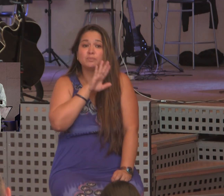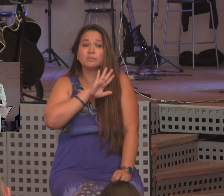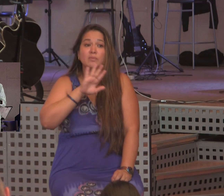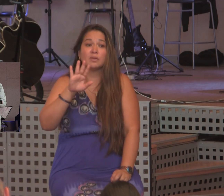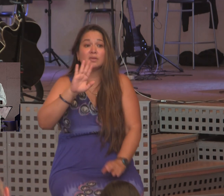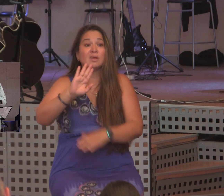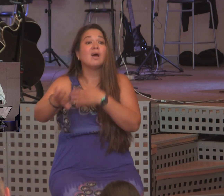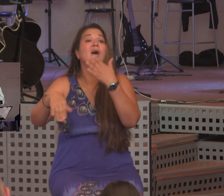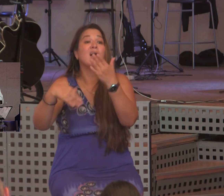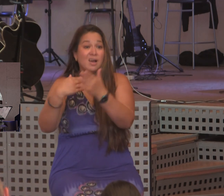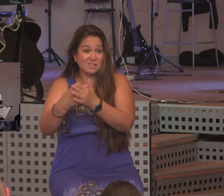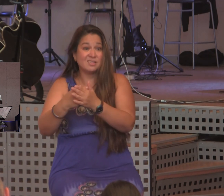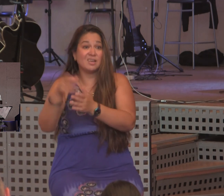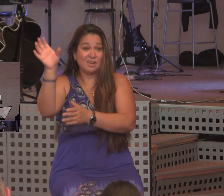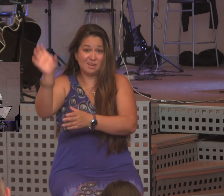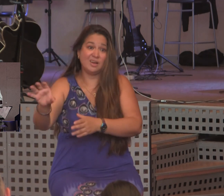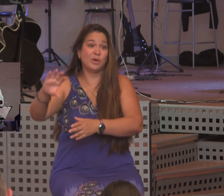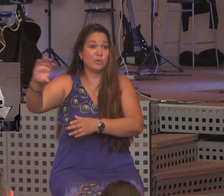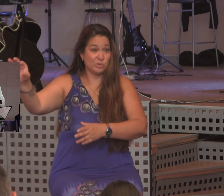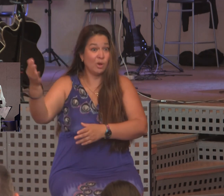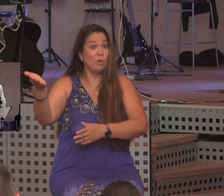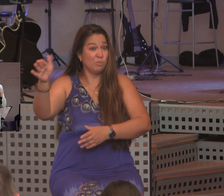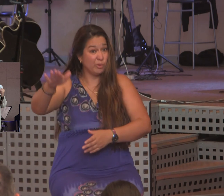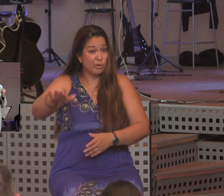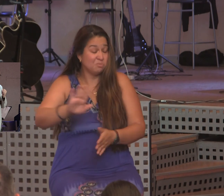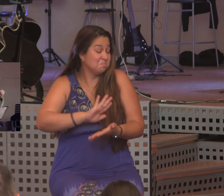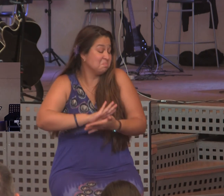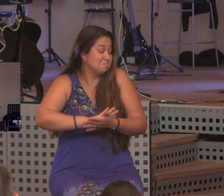boca. Qué buena cosa.